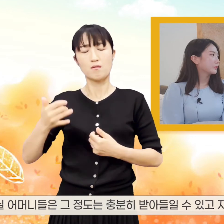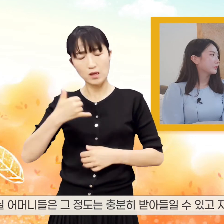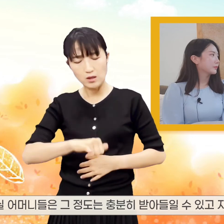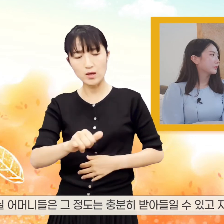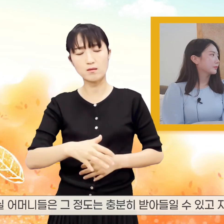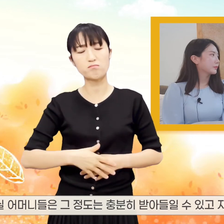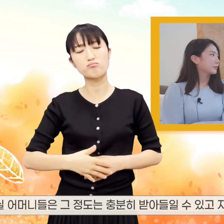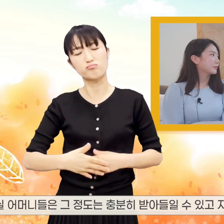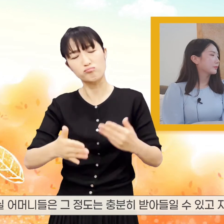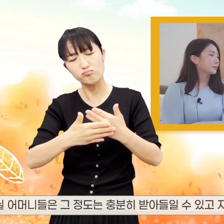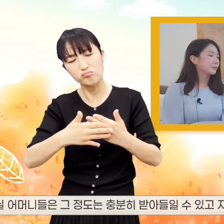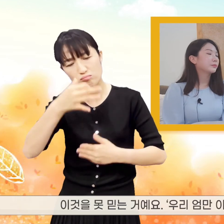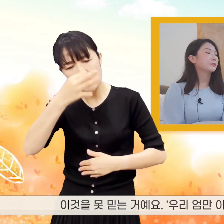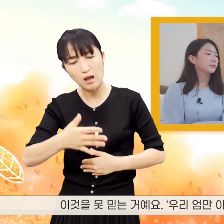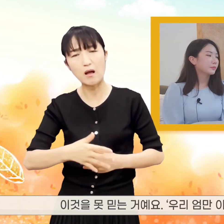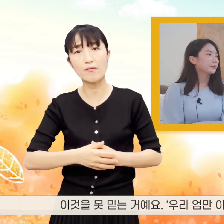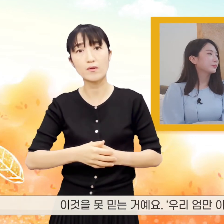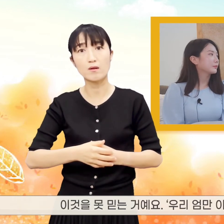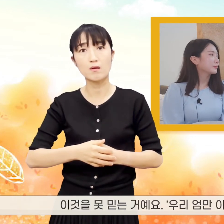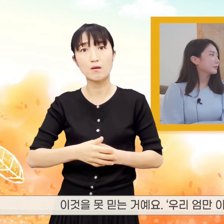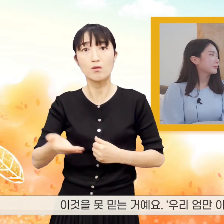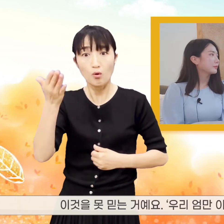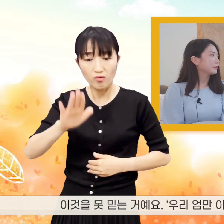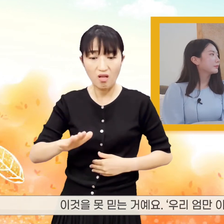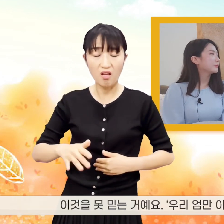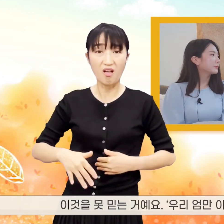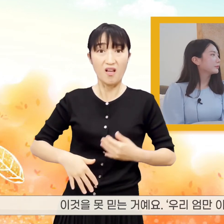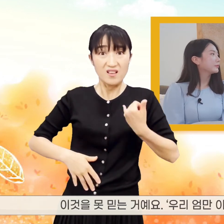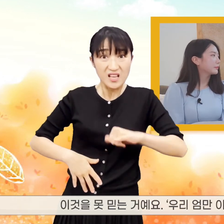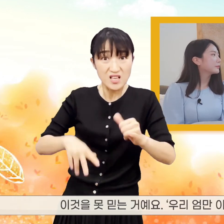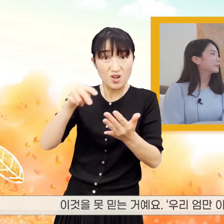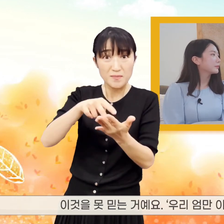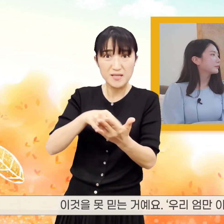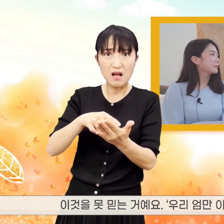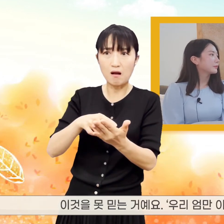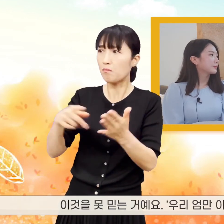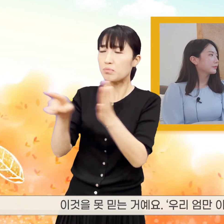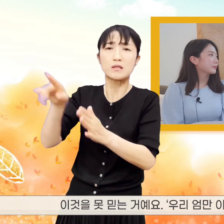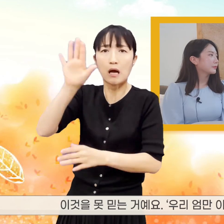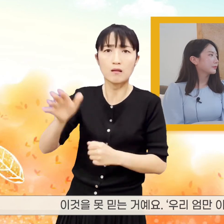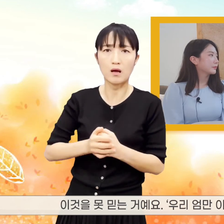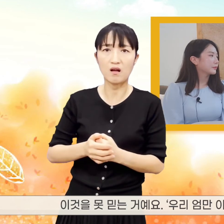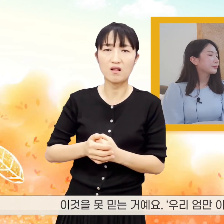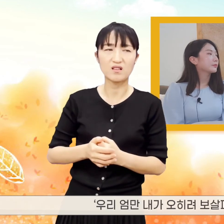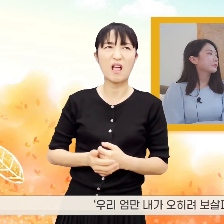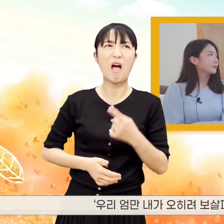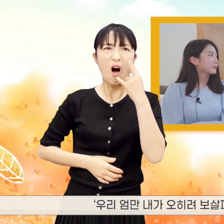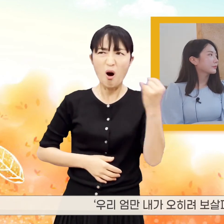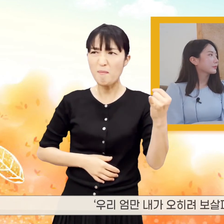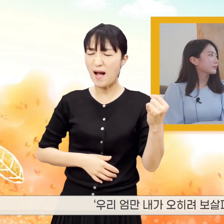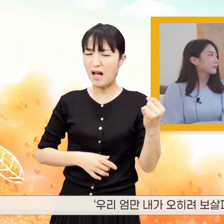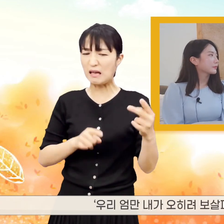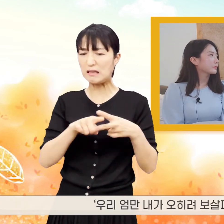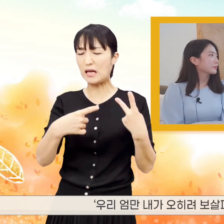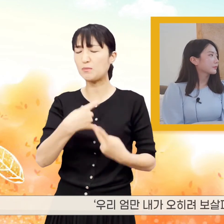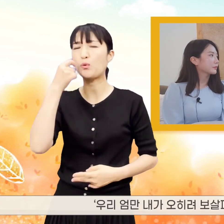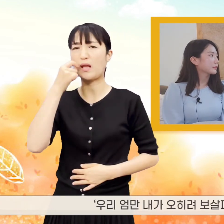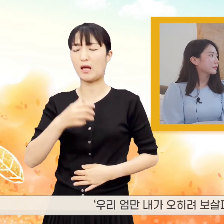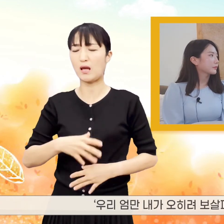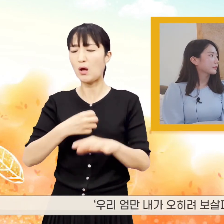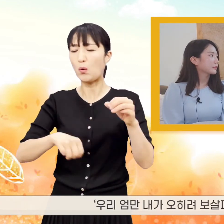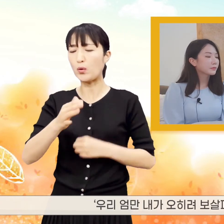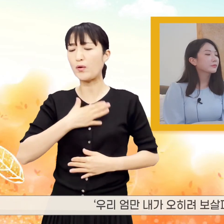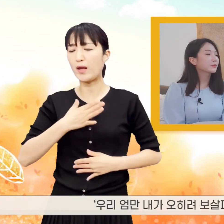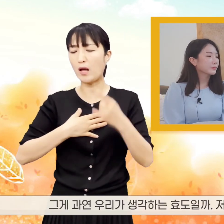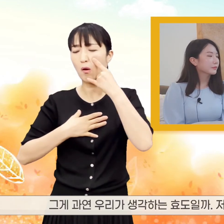있는 엄마이거든요. 근데 이걸 못 믿는 거예요. 우리 엄마는 이해 못 하실 거야. 응? 우리 엄마는 내가 오히려